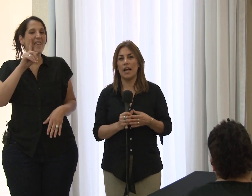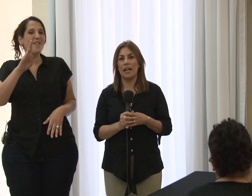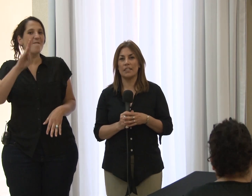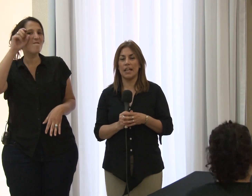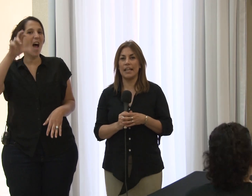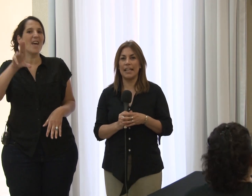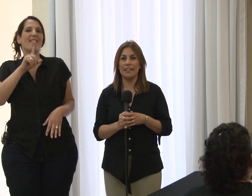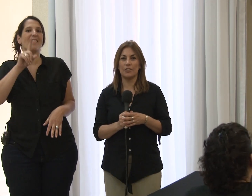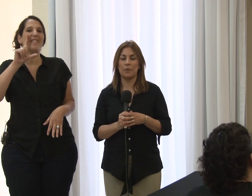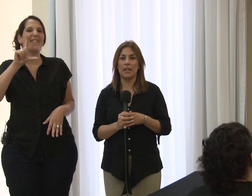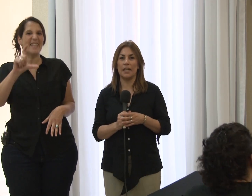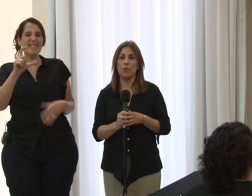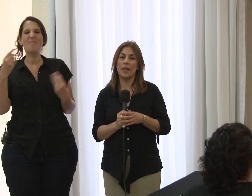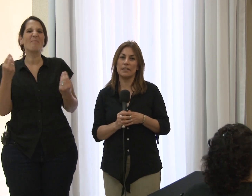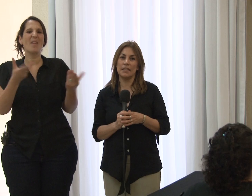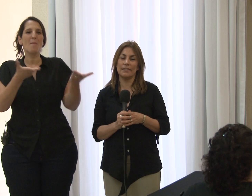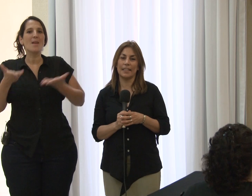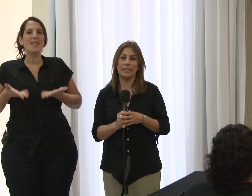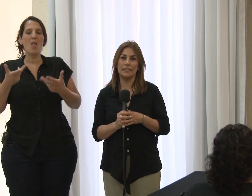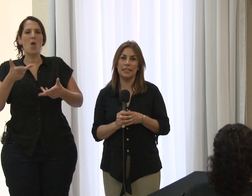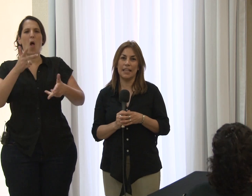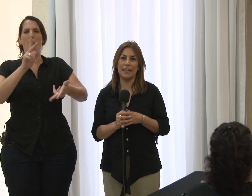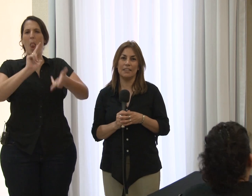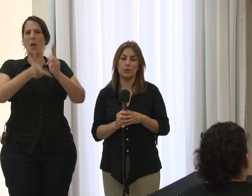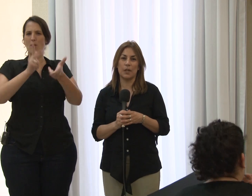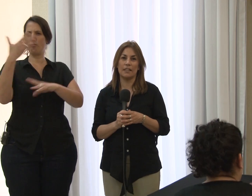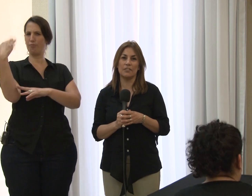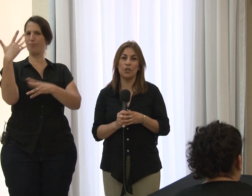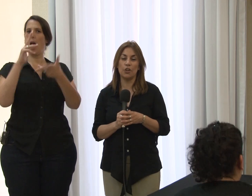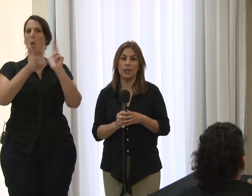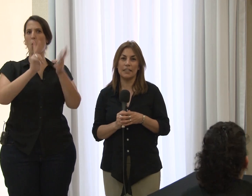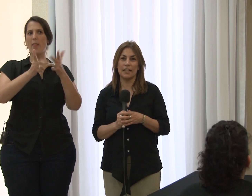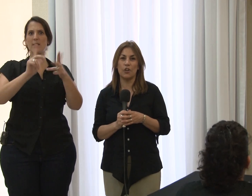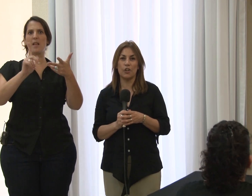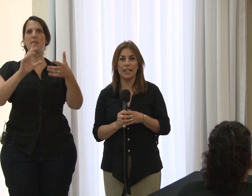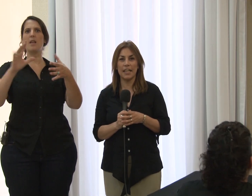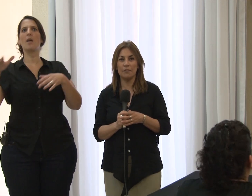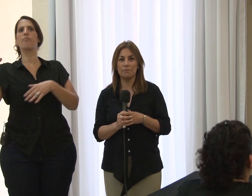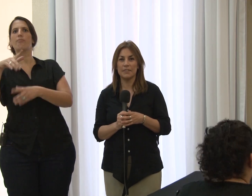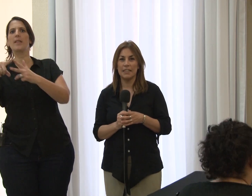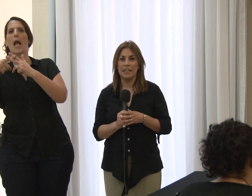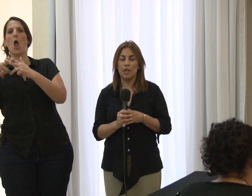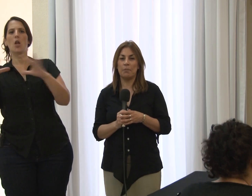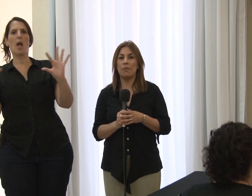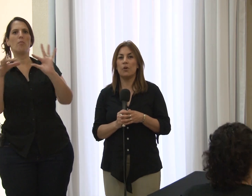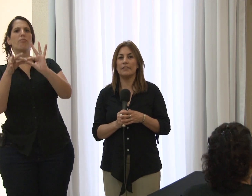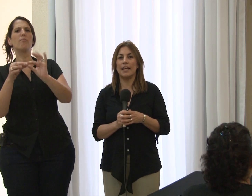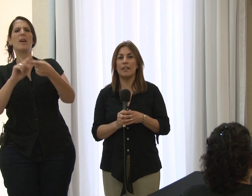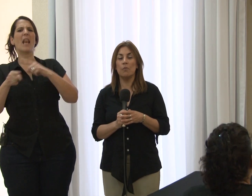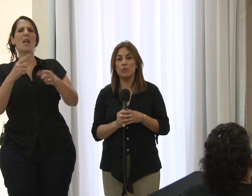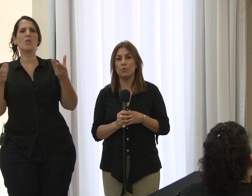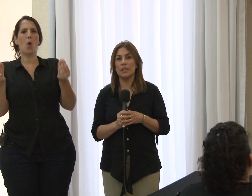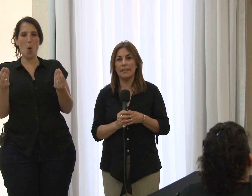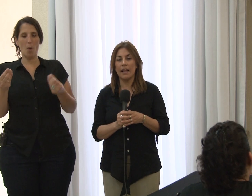una charla sobre lengua de señas argentina y su relación con la tecnología. Esperamos que sea de mucha utilidad,